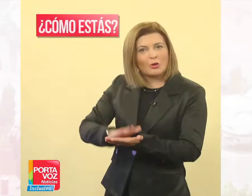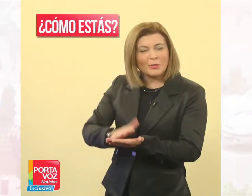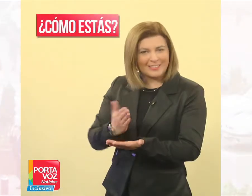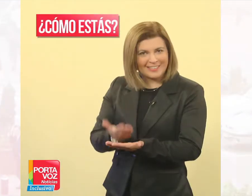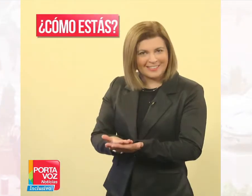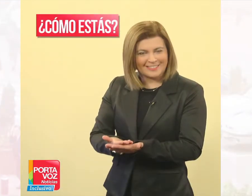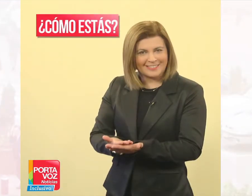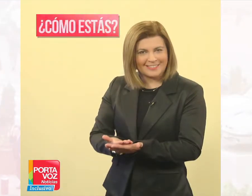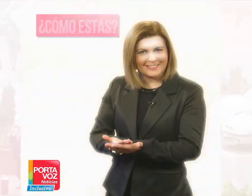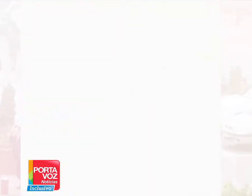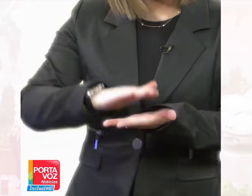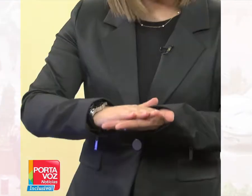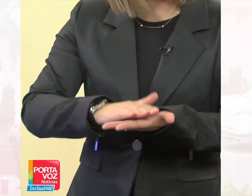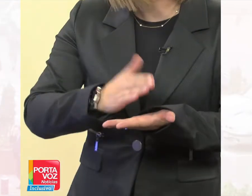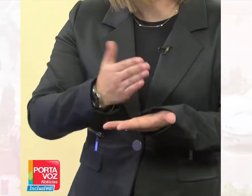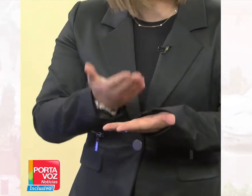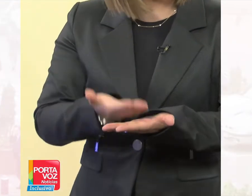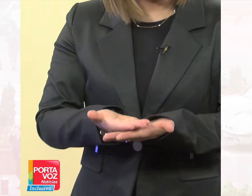gotas